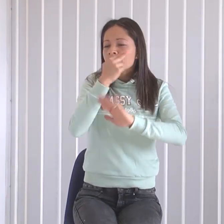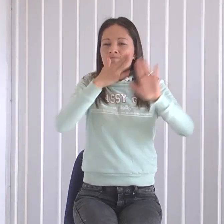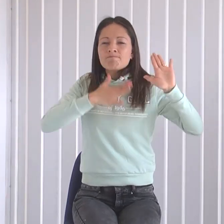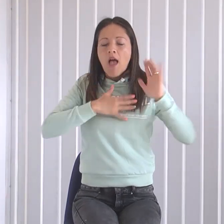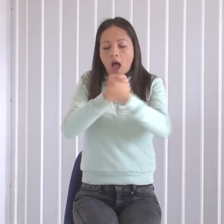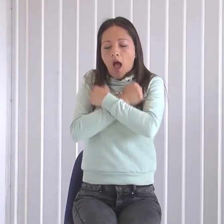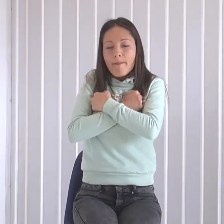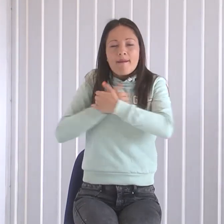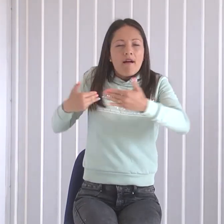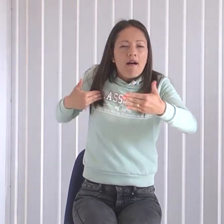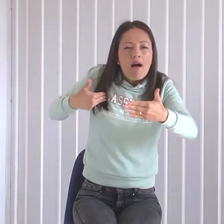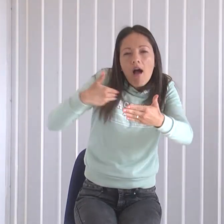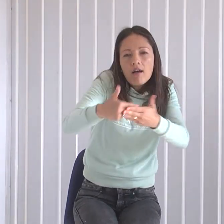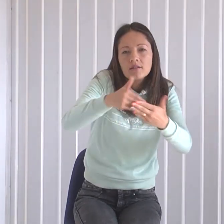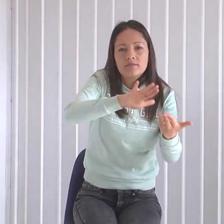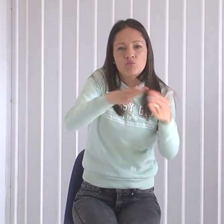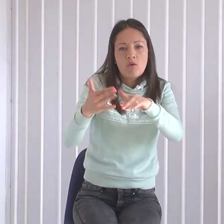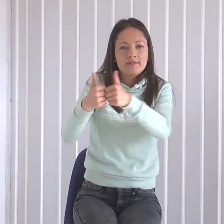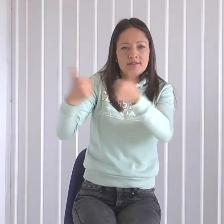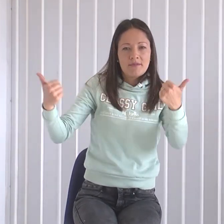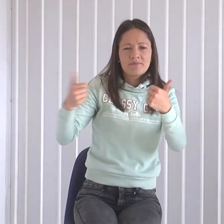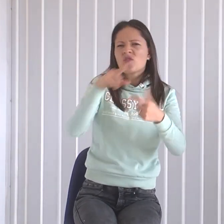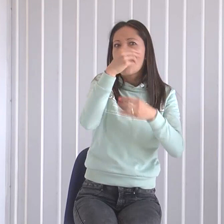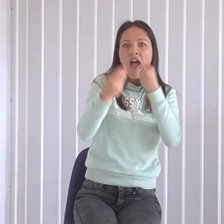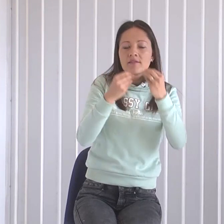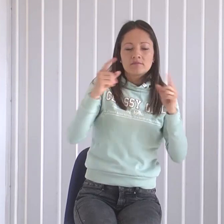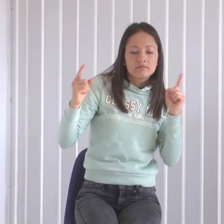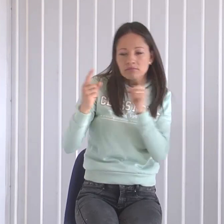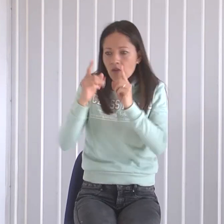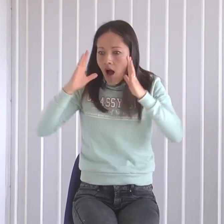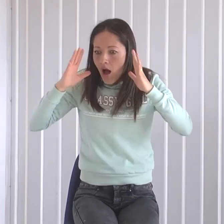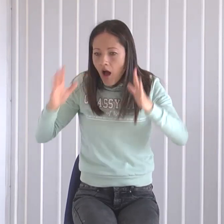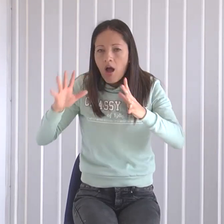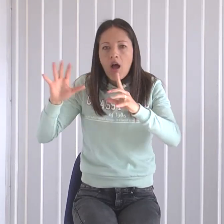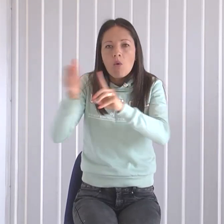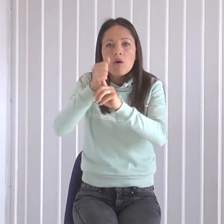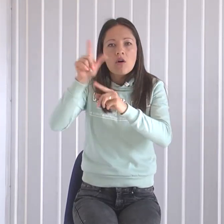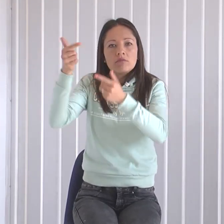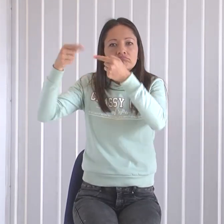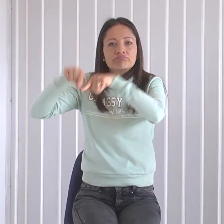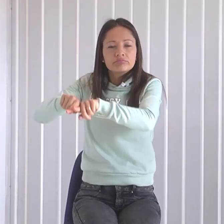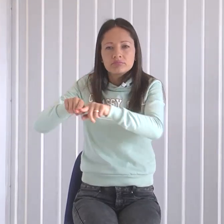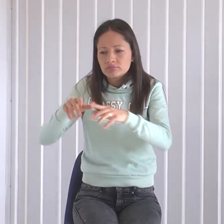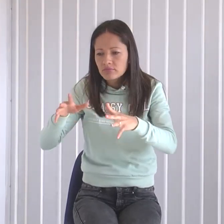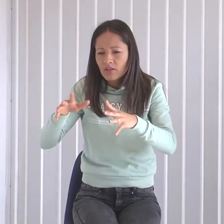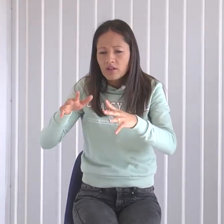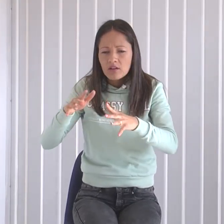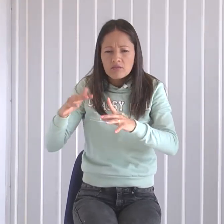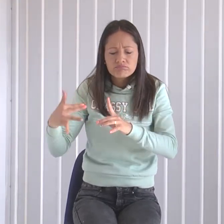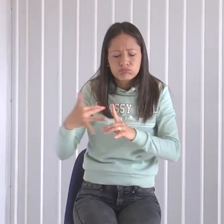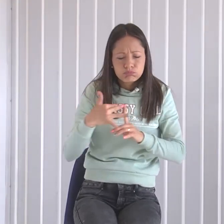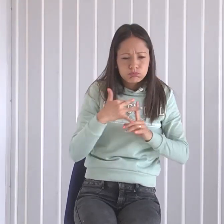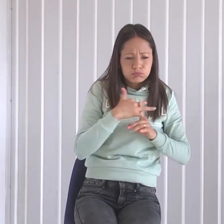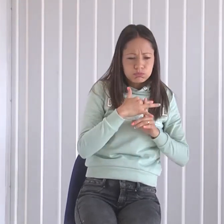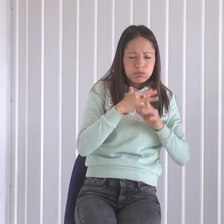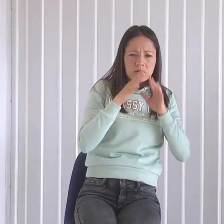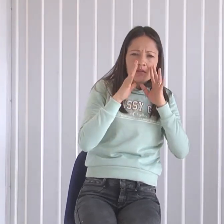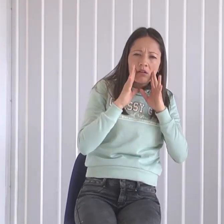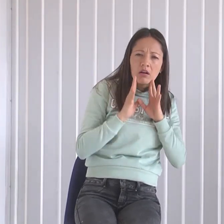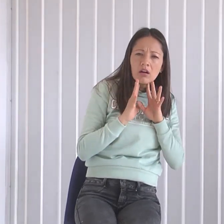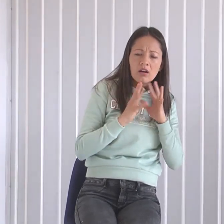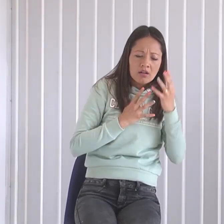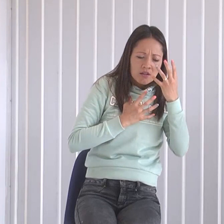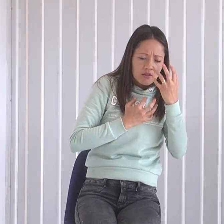que la muerte lo separe. ¿Cuál sería su impresión? Seguramente habría tristeza,